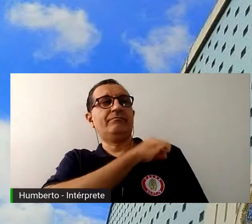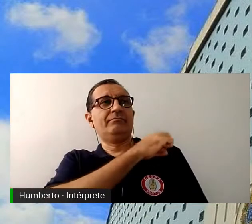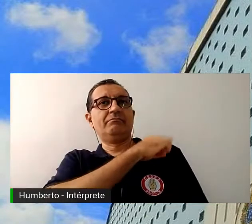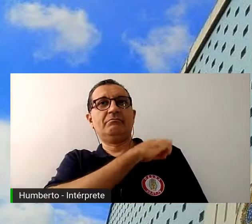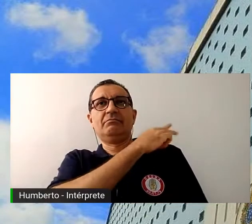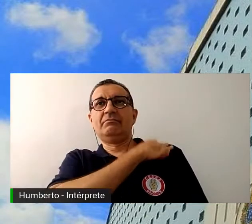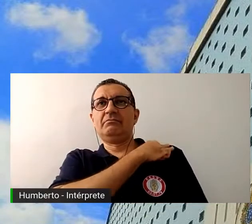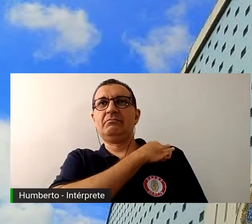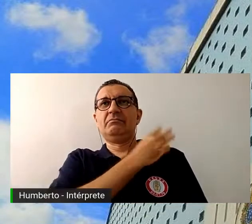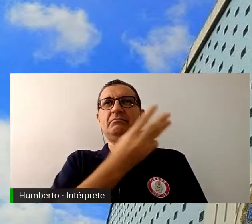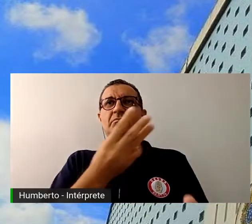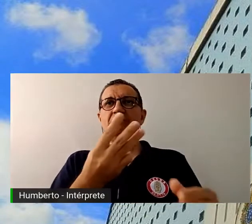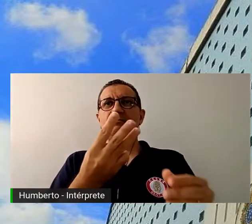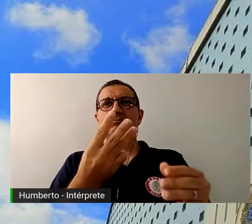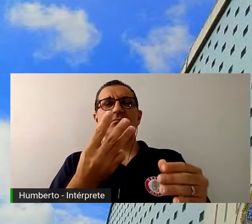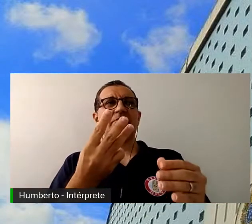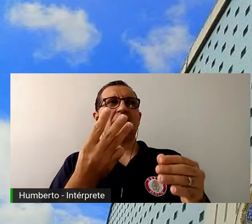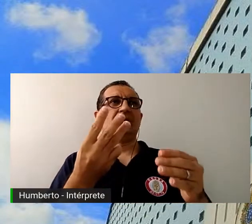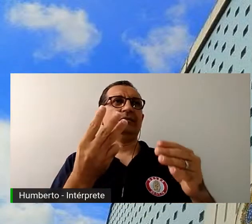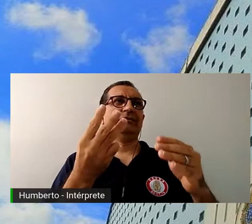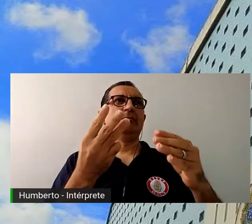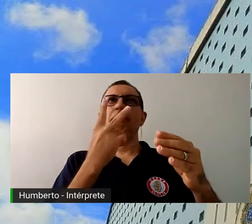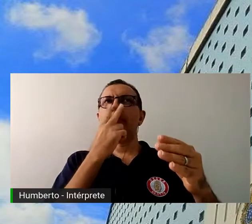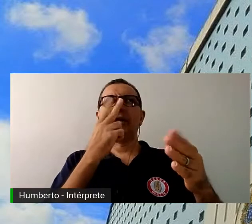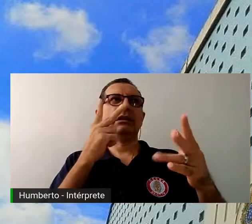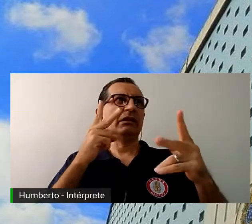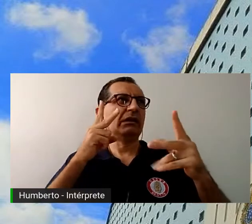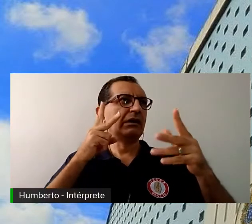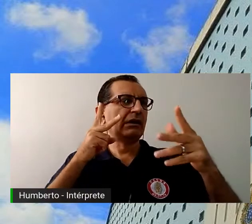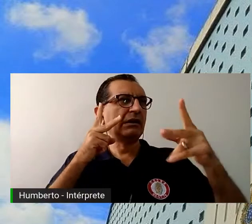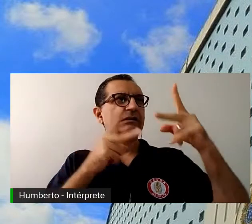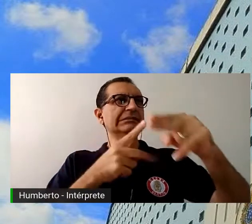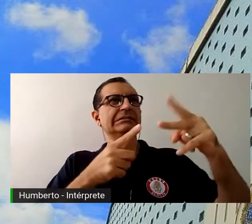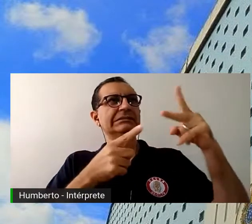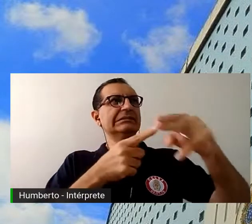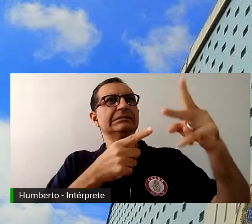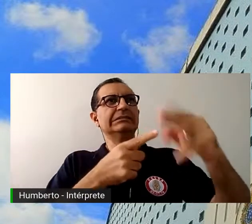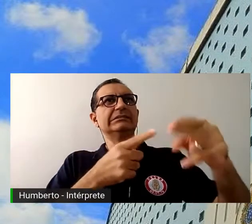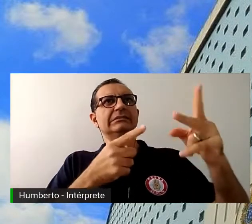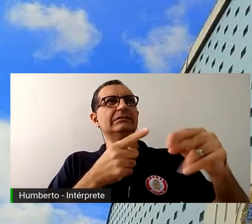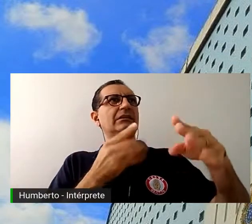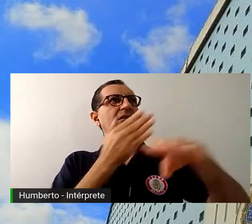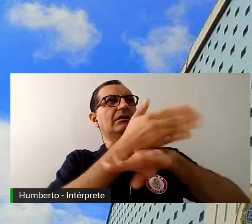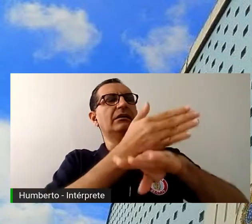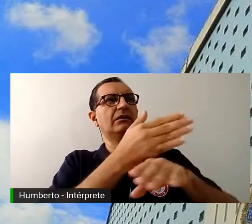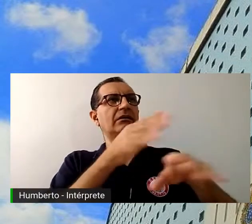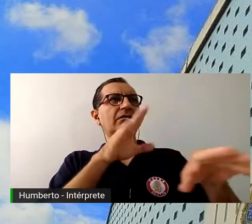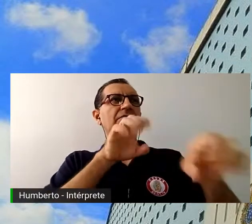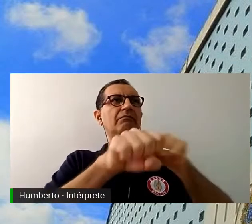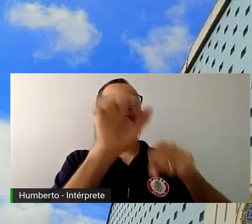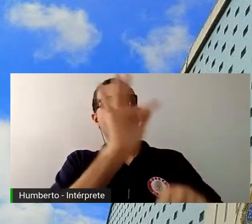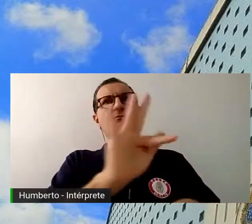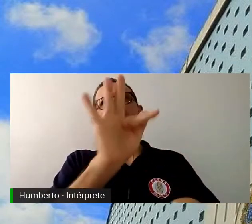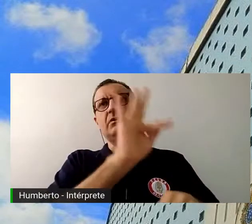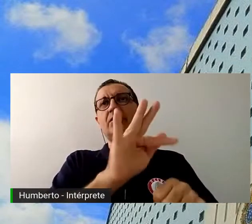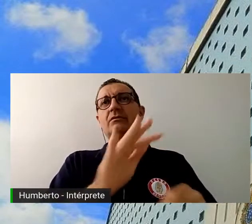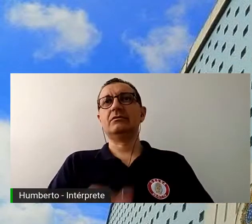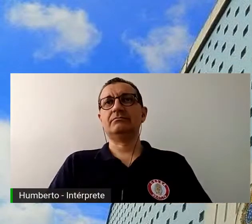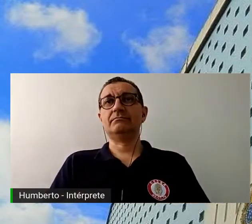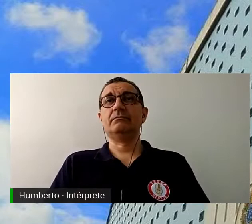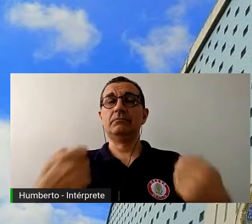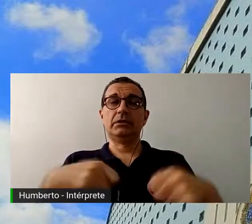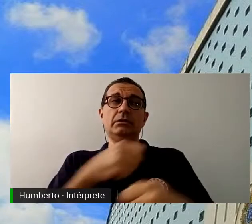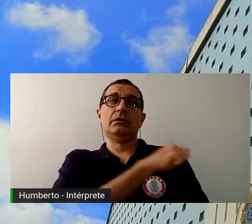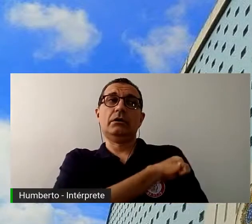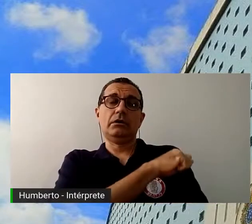possível acesso ao ensino superior. É isto as culturas subjacentes? É preciso pensar com os alunos sobre essas questões,